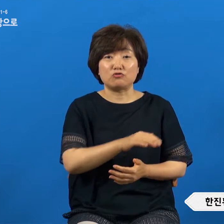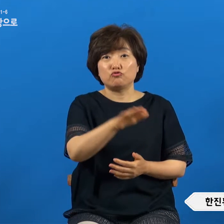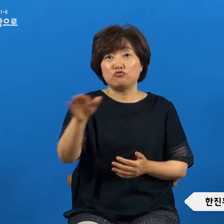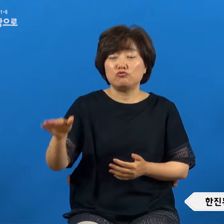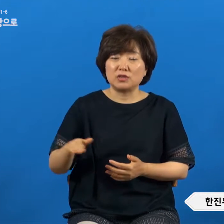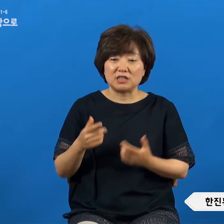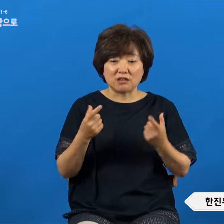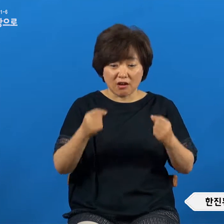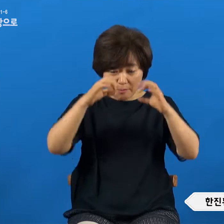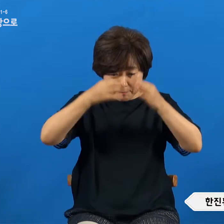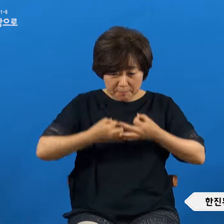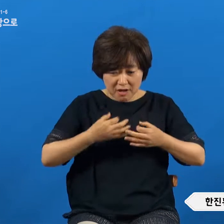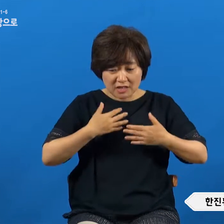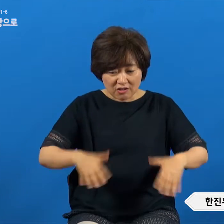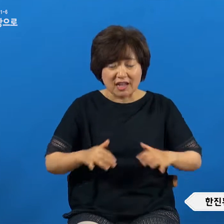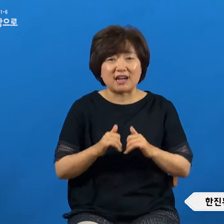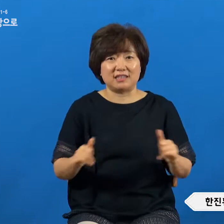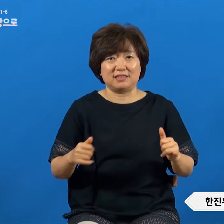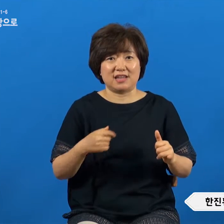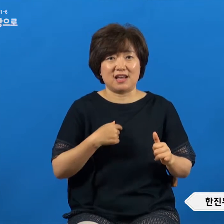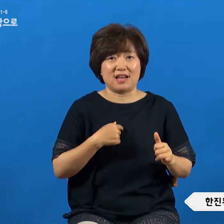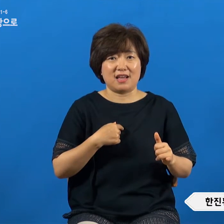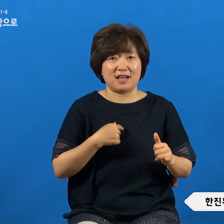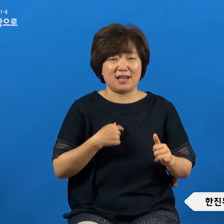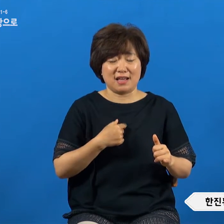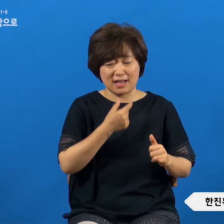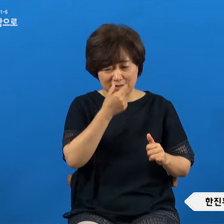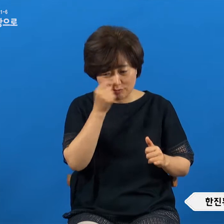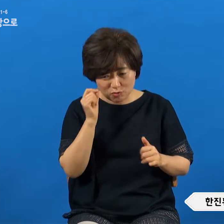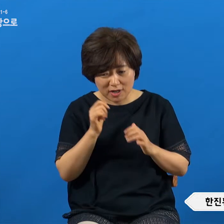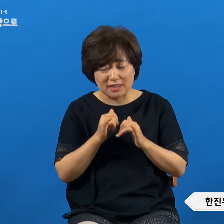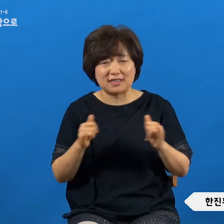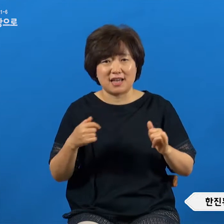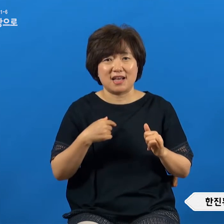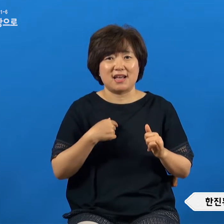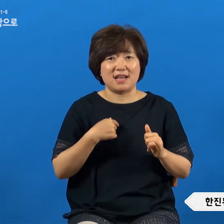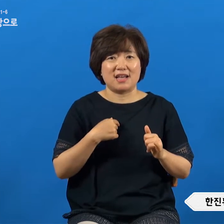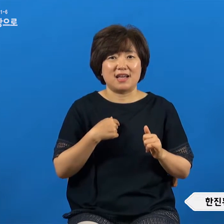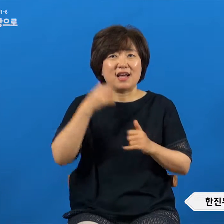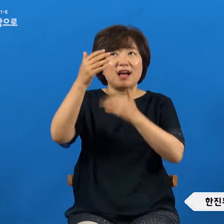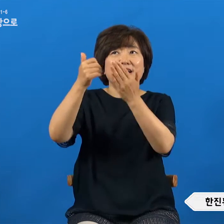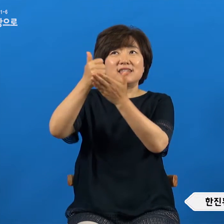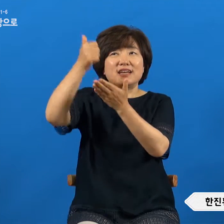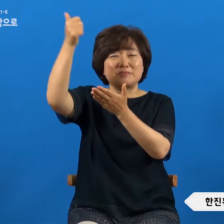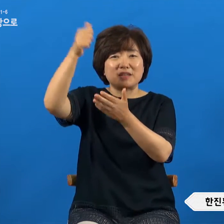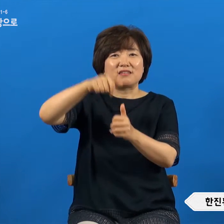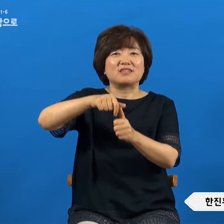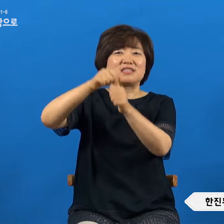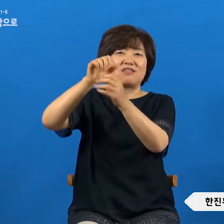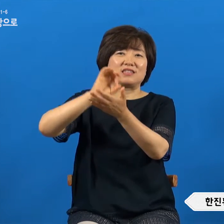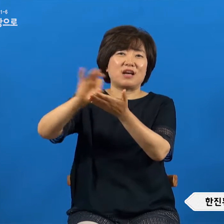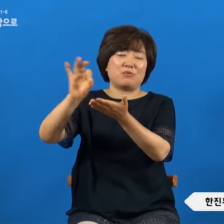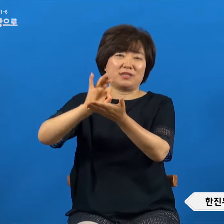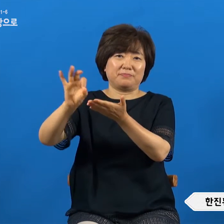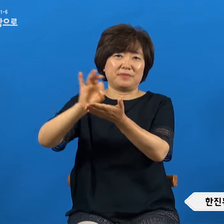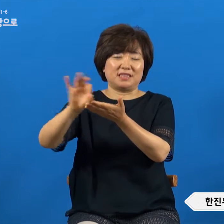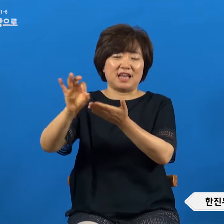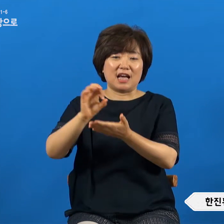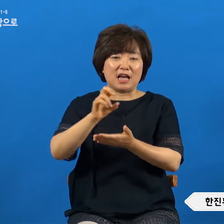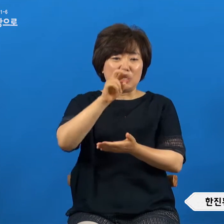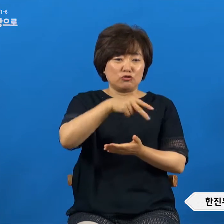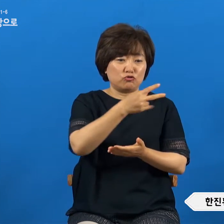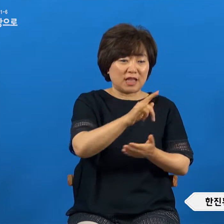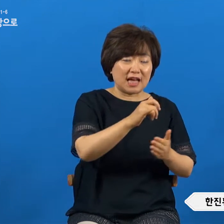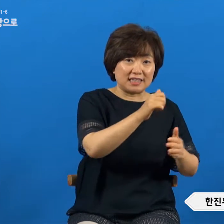우리같이 연약한 자라도, 우리같이 부족한 사람이라도 하나님 얼마든지 사용하십니다. 유다 자손과